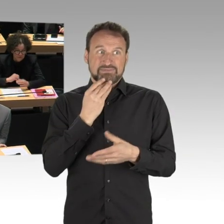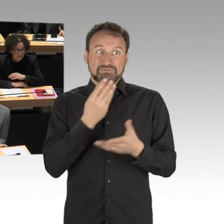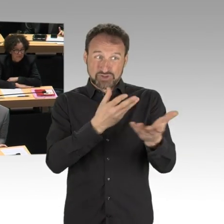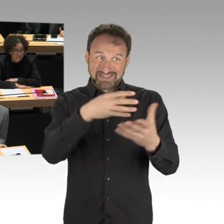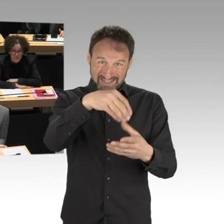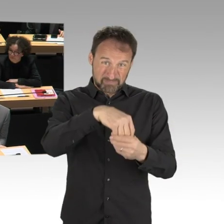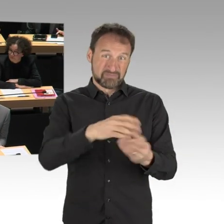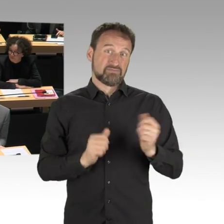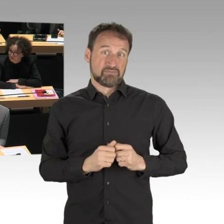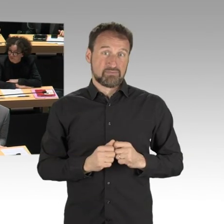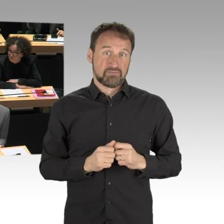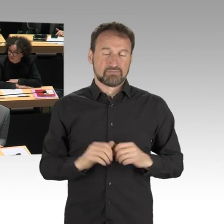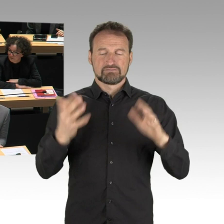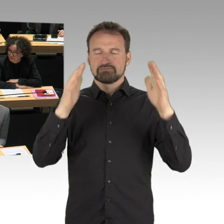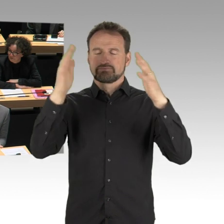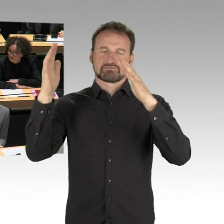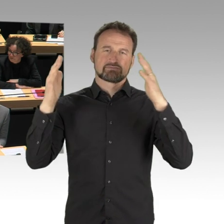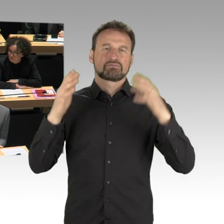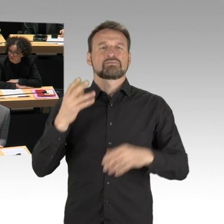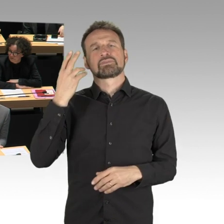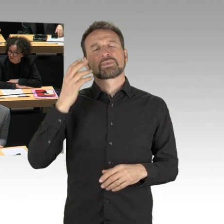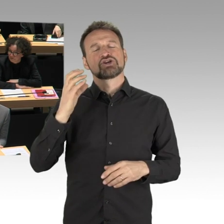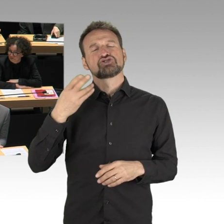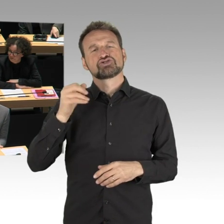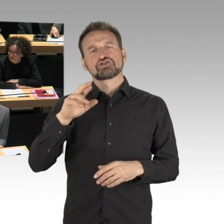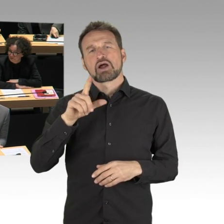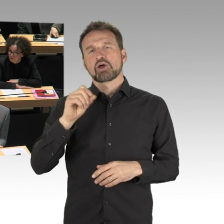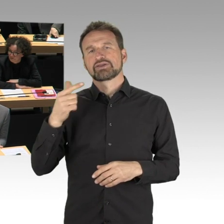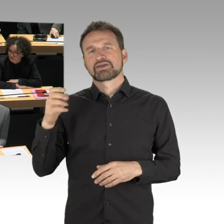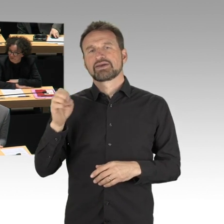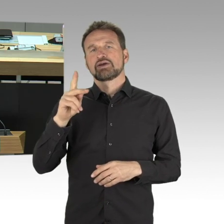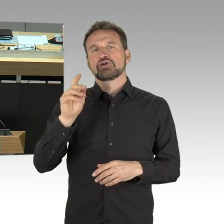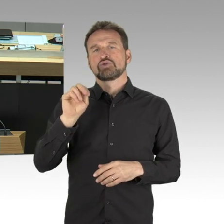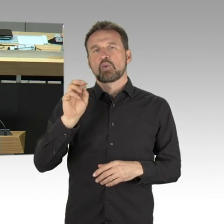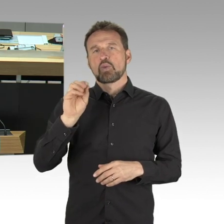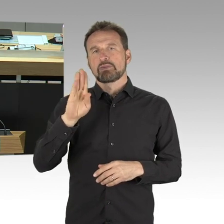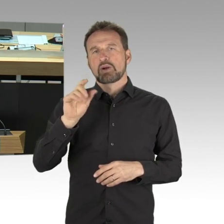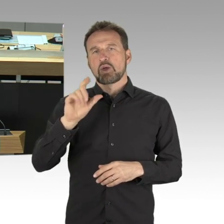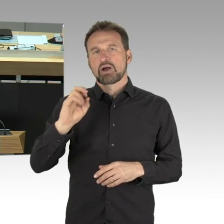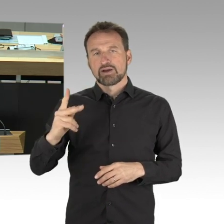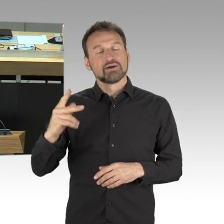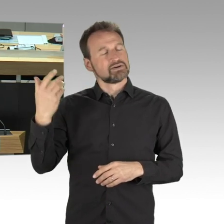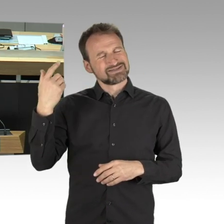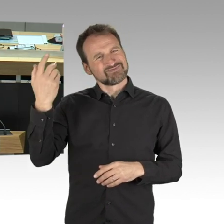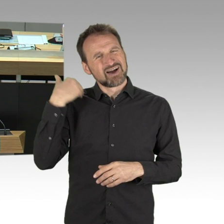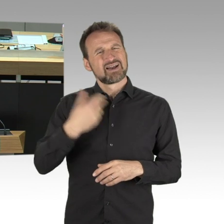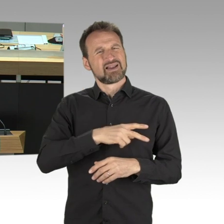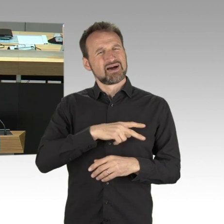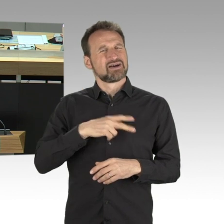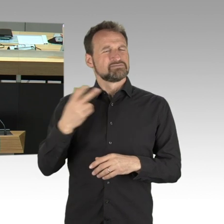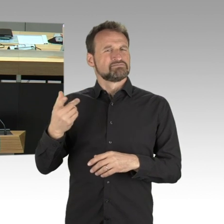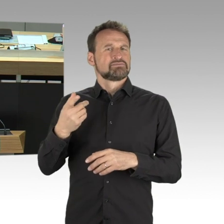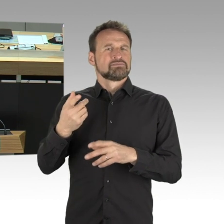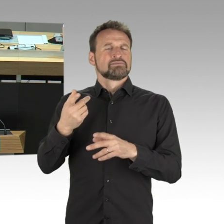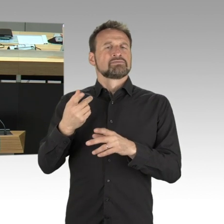Um Charlotte Knobloch, die langjährige Präsidentin des Zentralrats der Juden in Deutschland, zu zitieren, formuliert beim Holocaust-Gedenken im Bayerischen